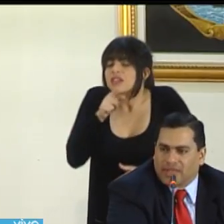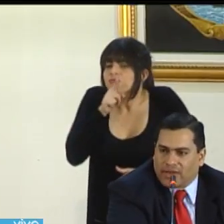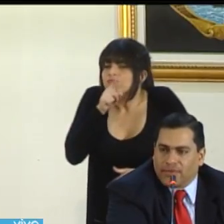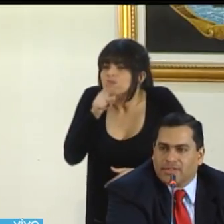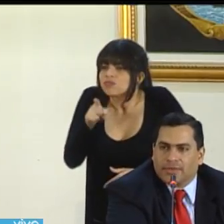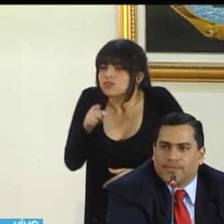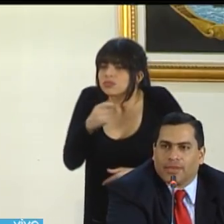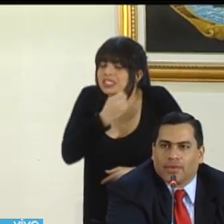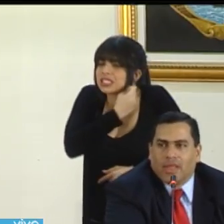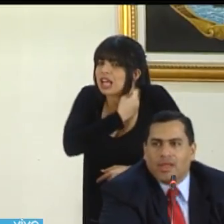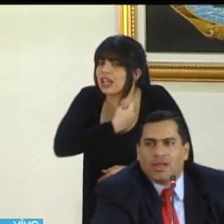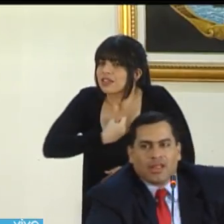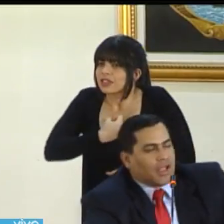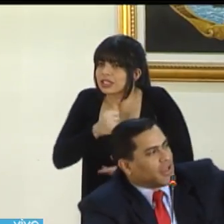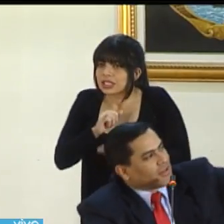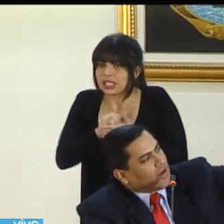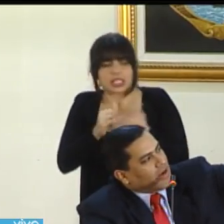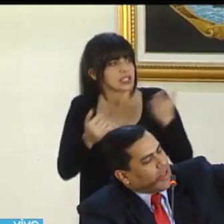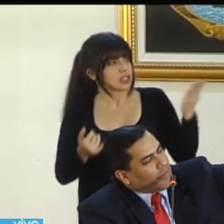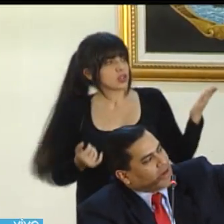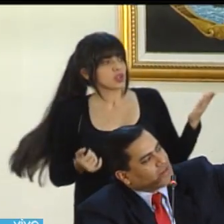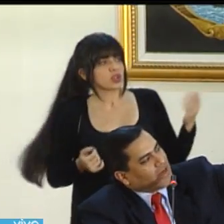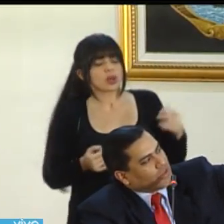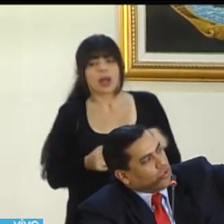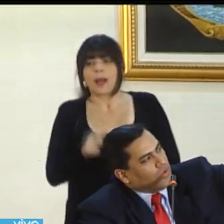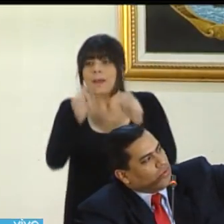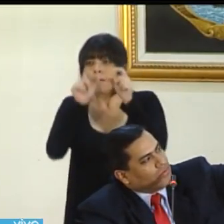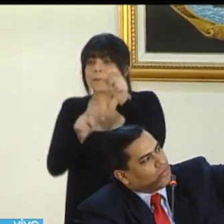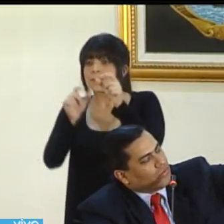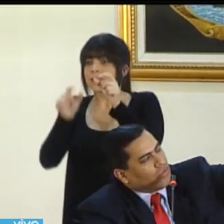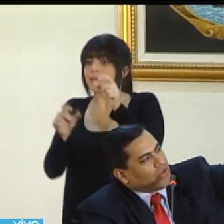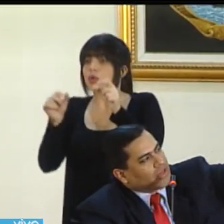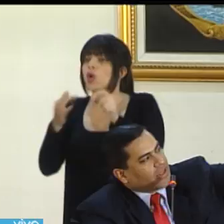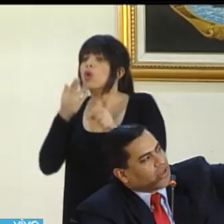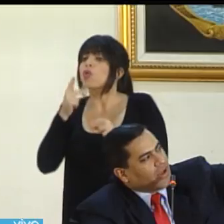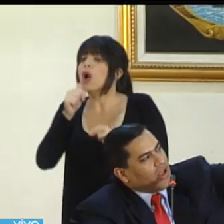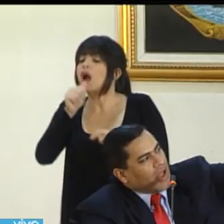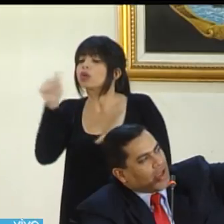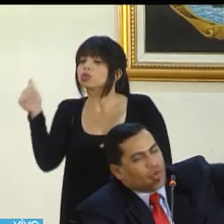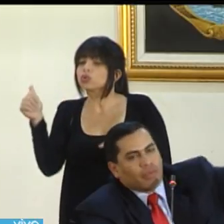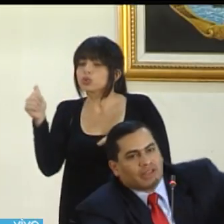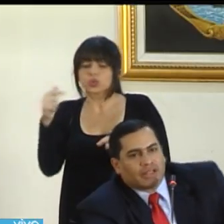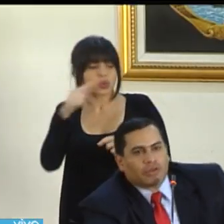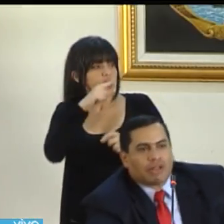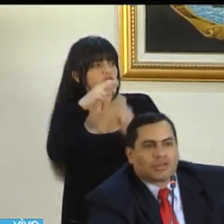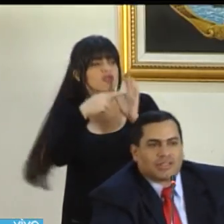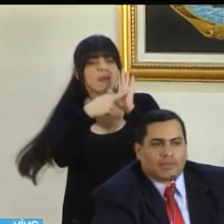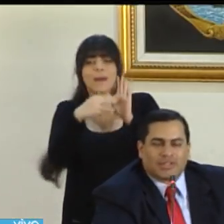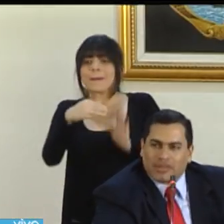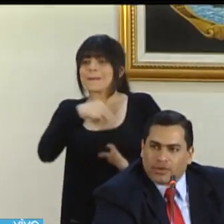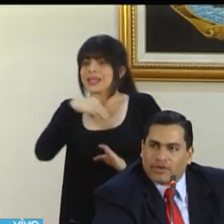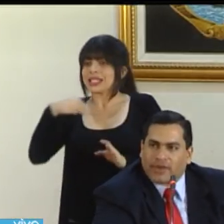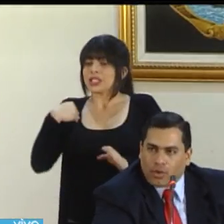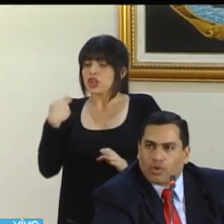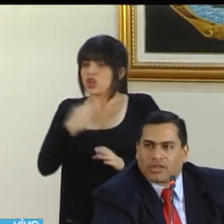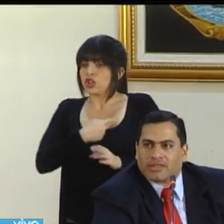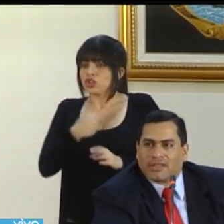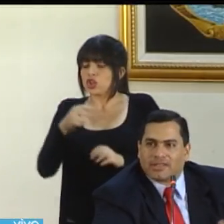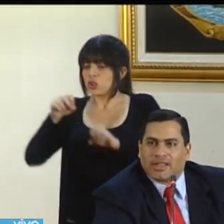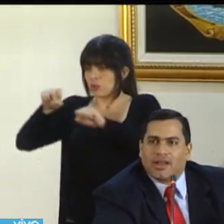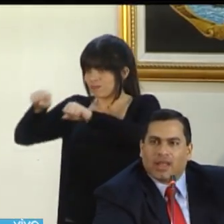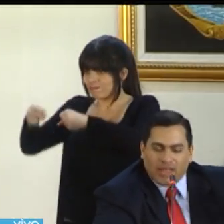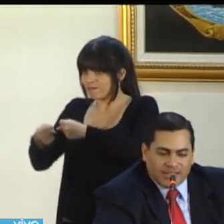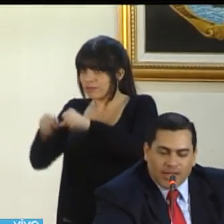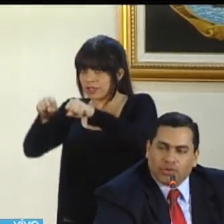aquí el sacrificio? ¿Okay? Y aquí están, las barras en azul representan aquellos ministerios a los que estamos haciéndoles recortes,